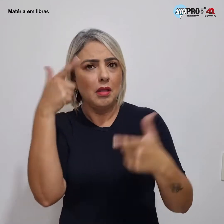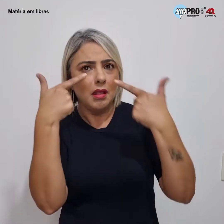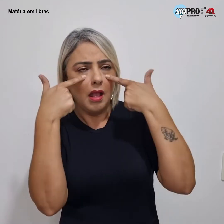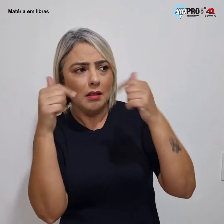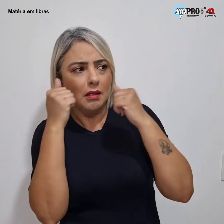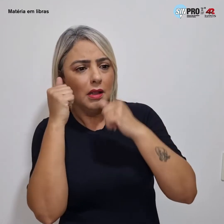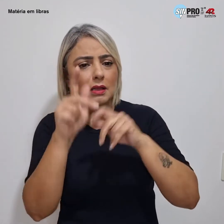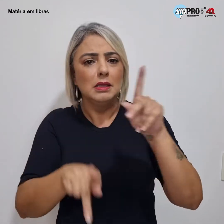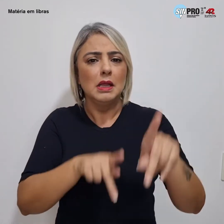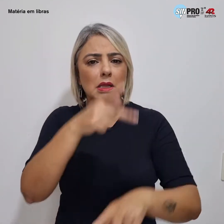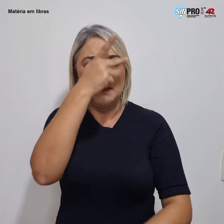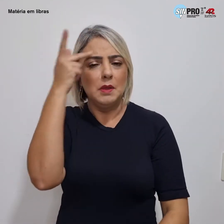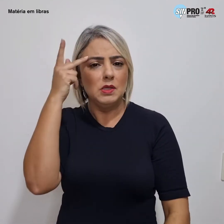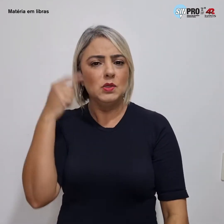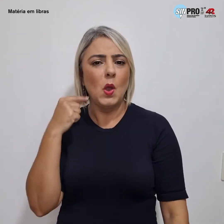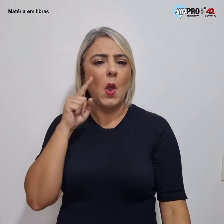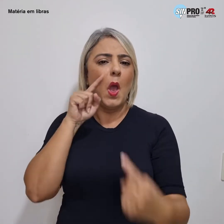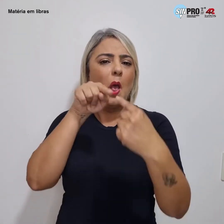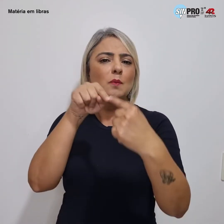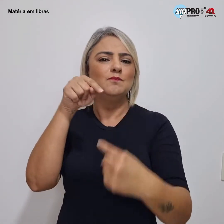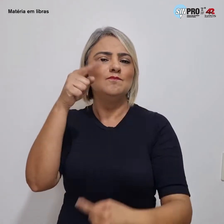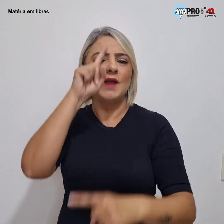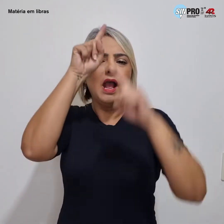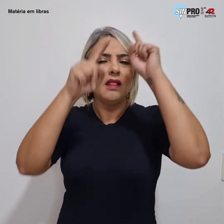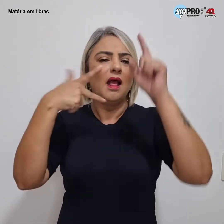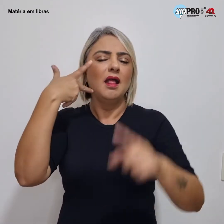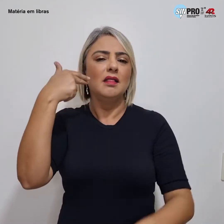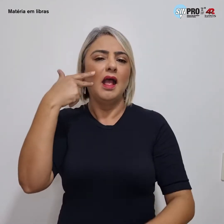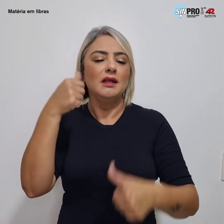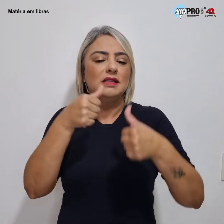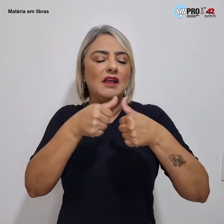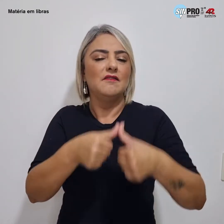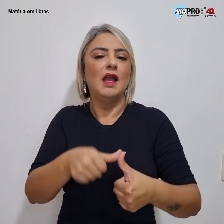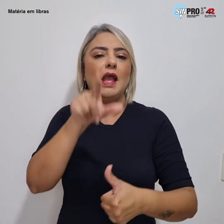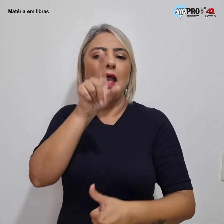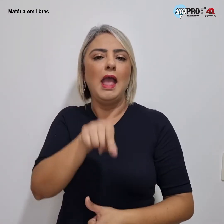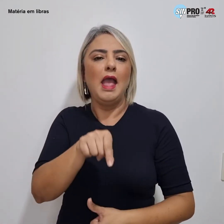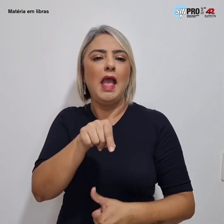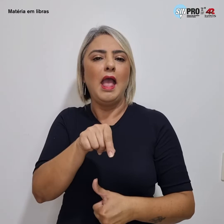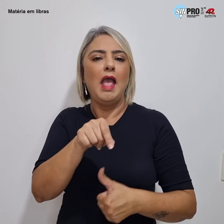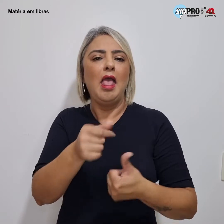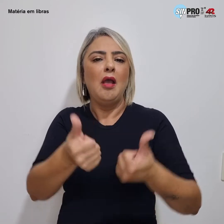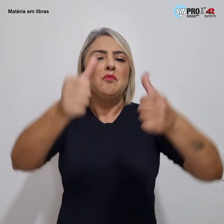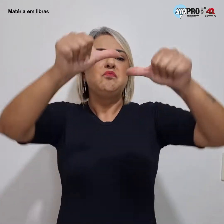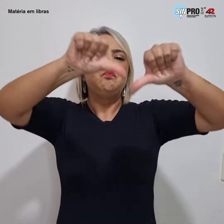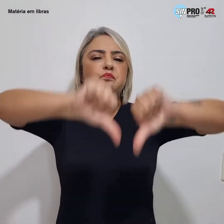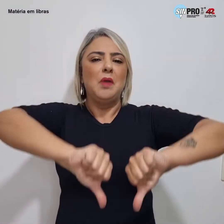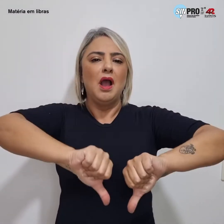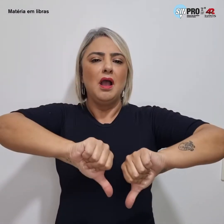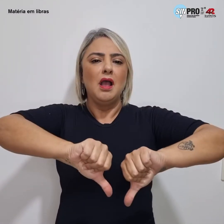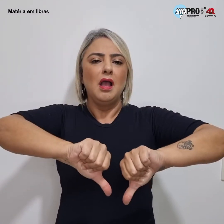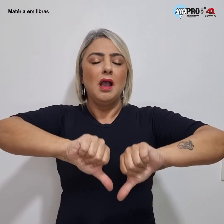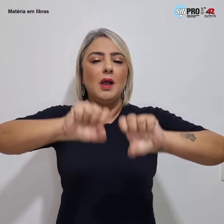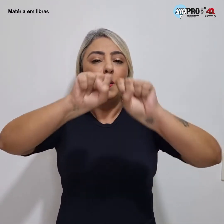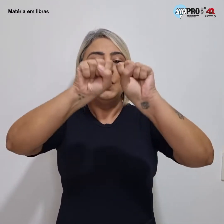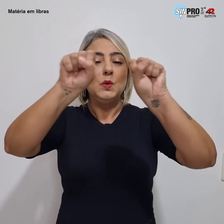público, naturaliza uma ideia. E a ideia fixa é desqualificar o imenso